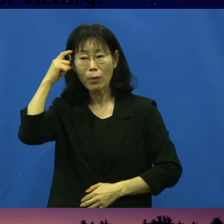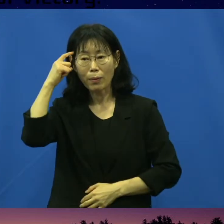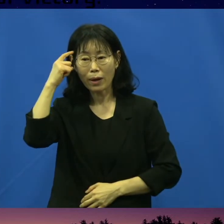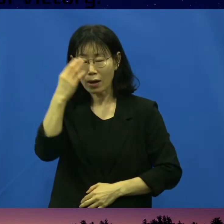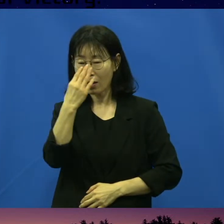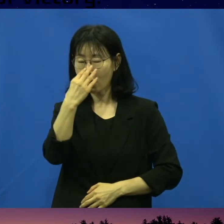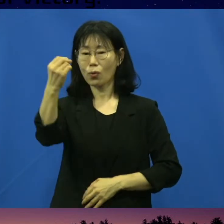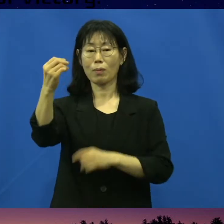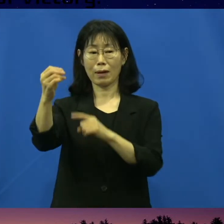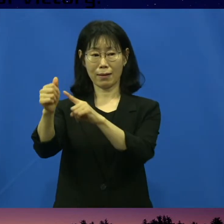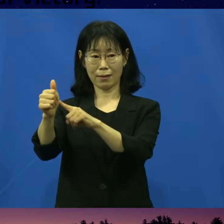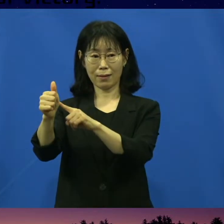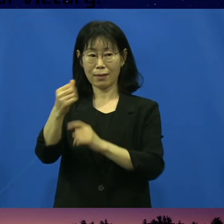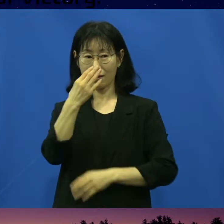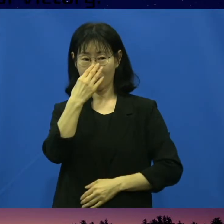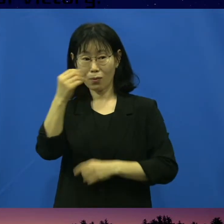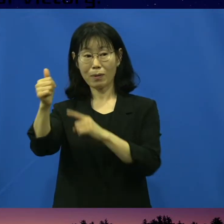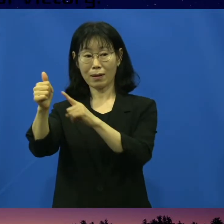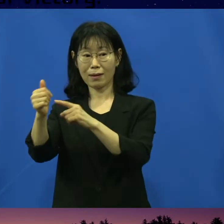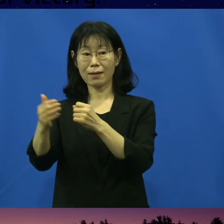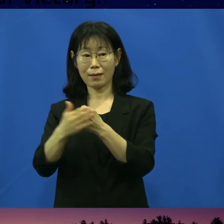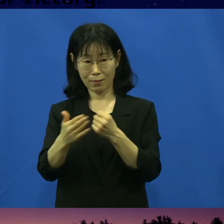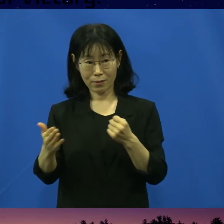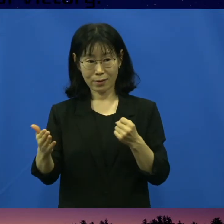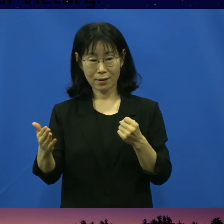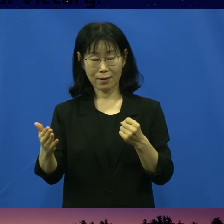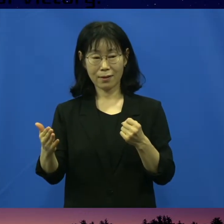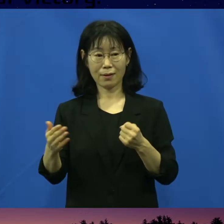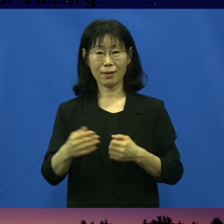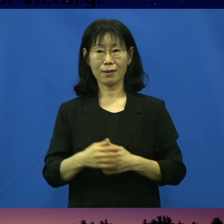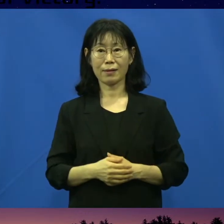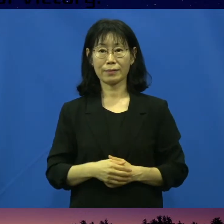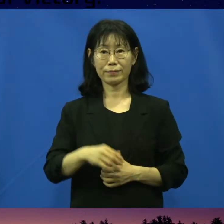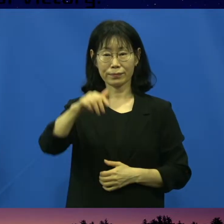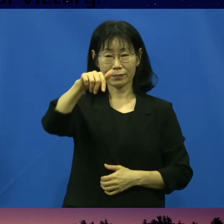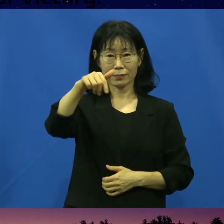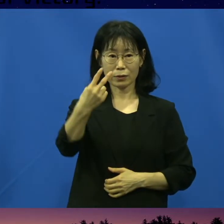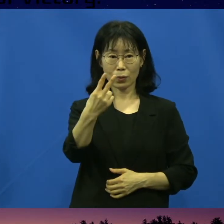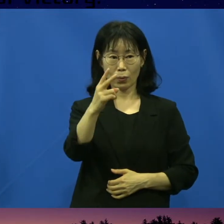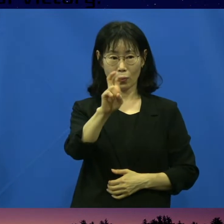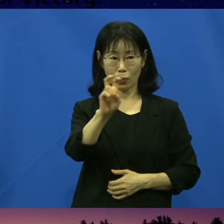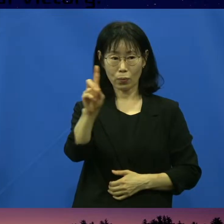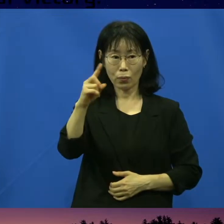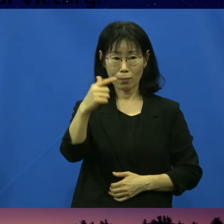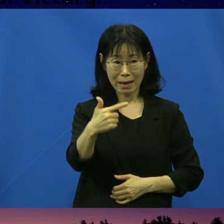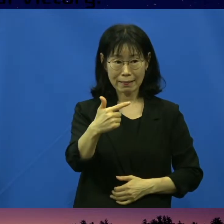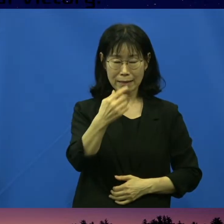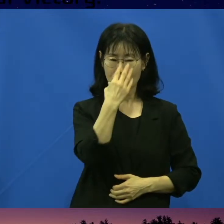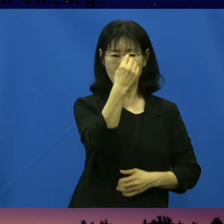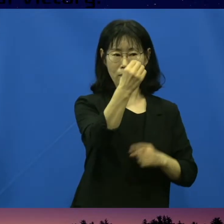그의 인생의 치명적인 결함이에요. 교만, 나병보다 더 무서운 거예요.